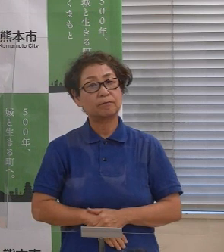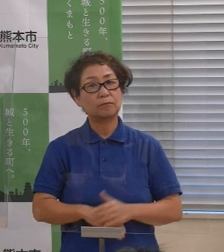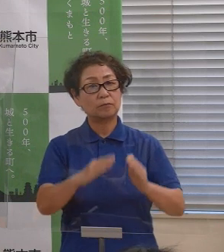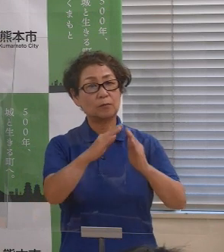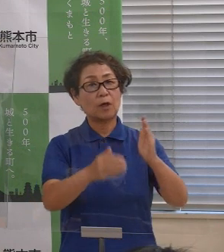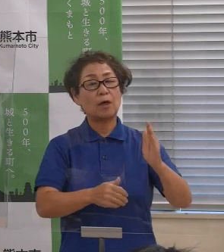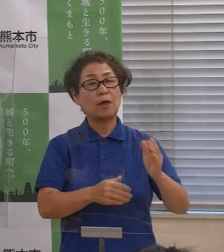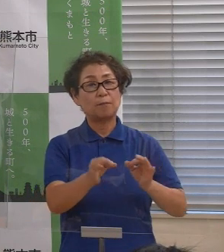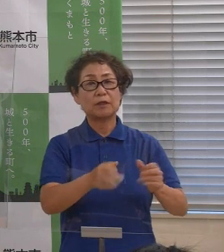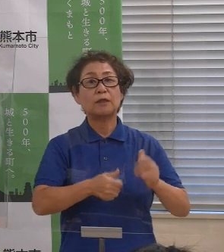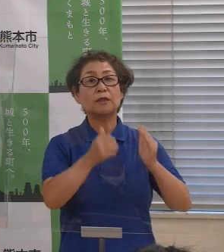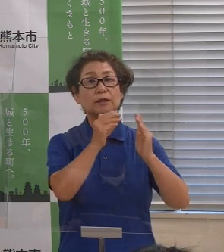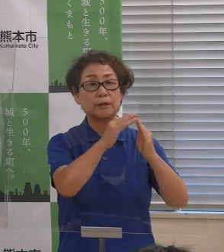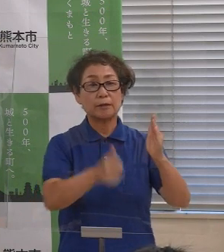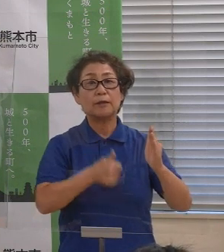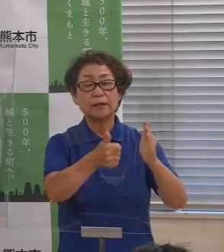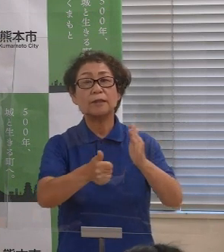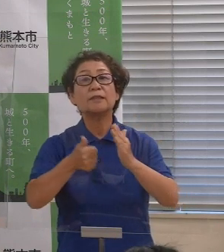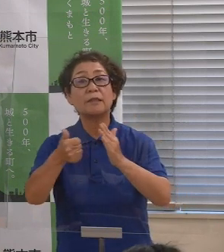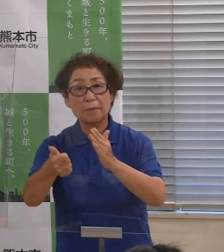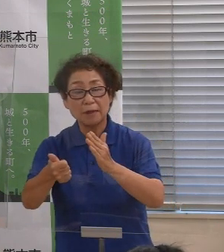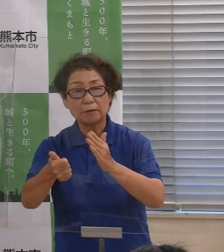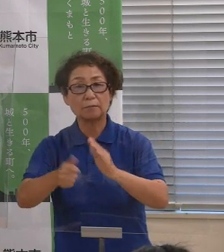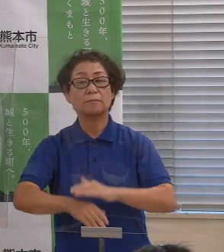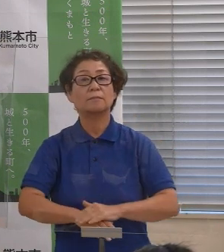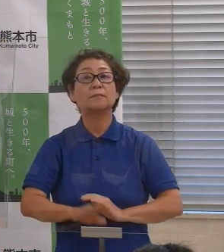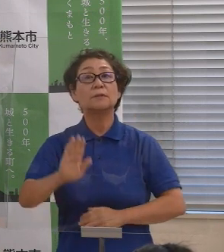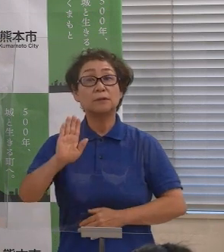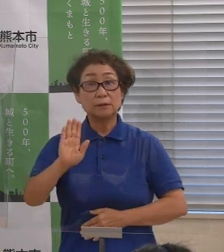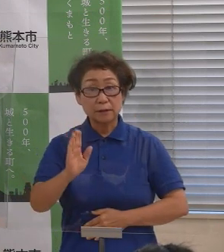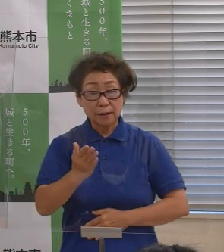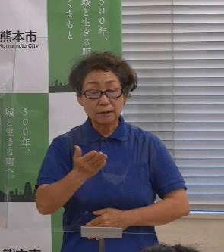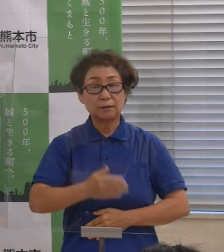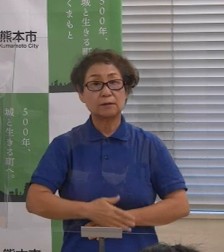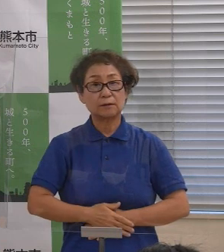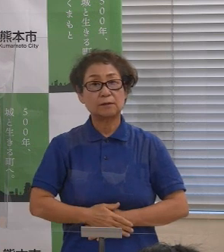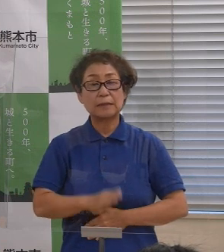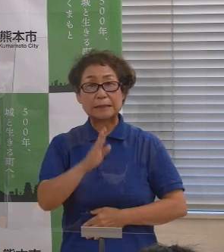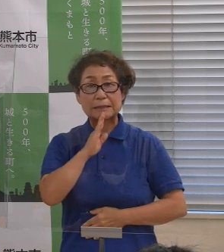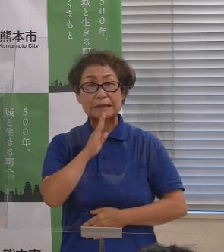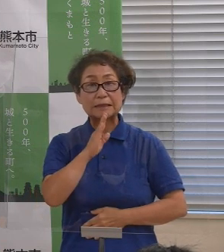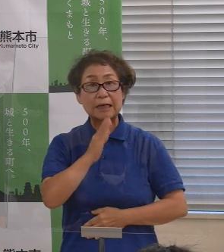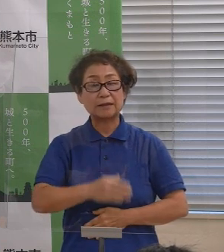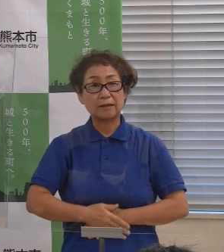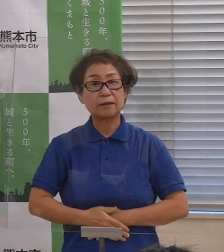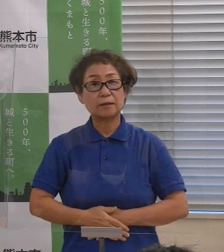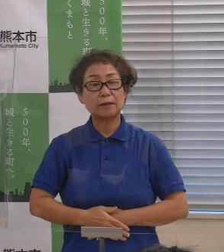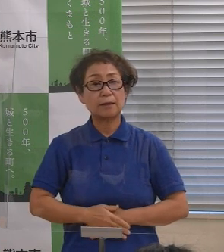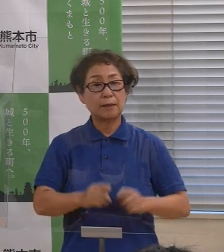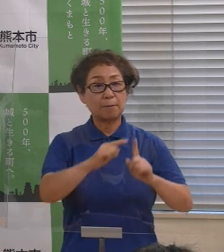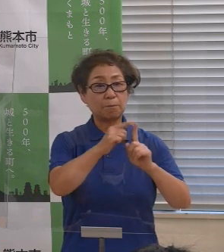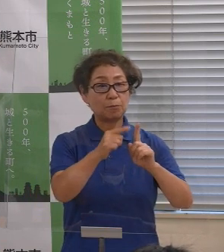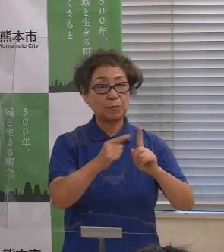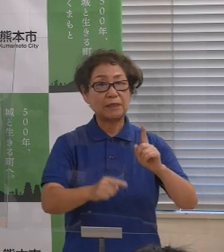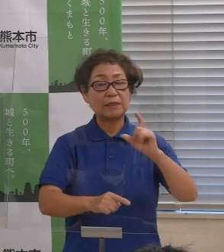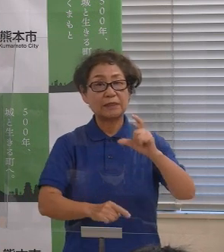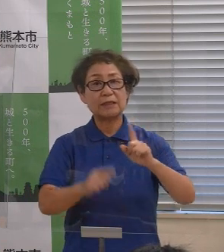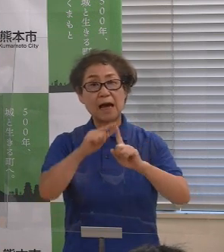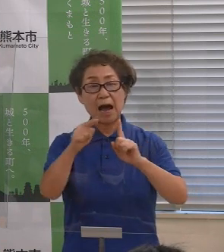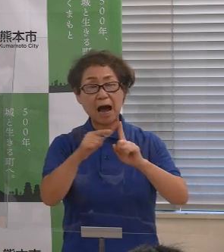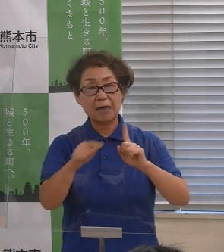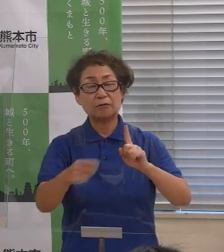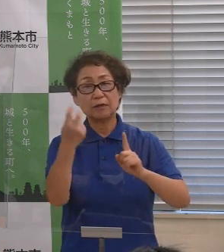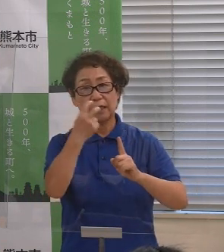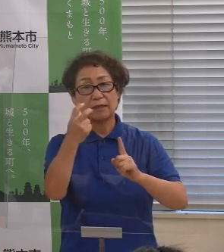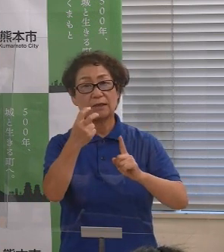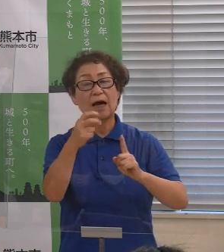訪問をさせていただいておりますけれども、実際にですね、PCR 検査の方の